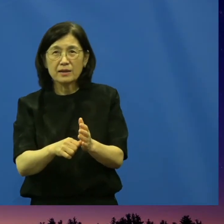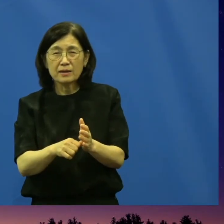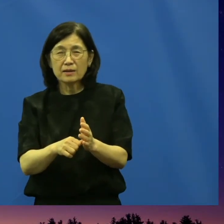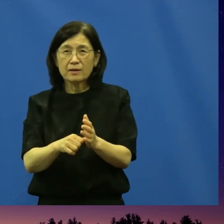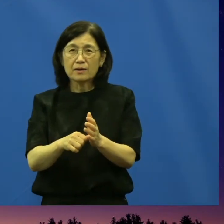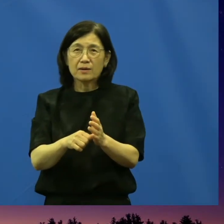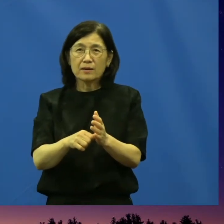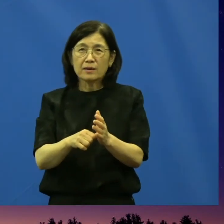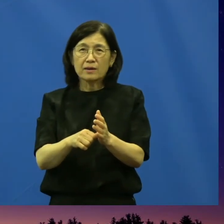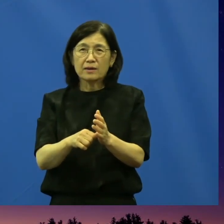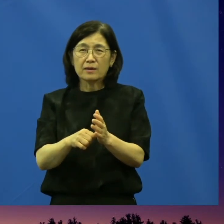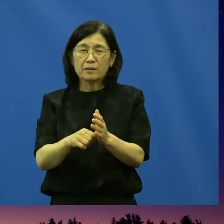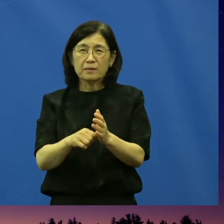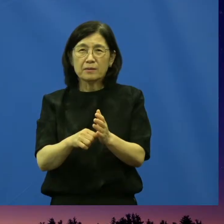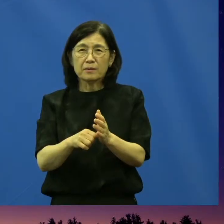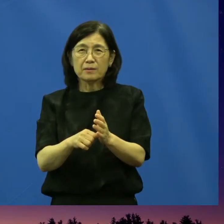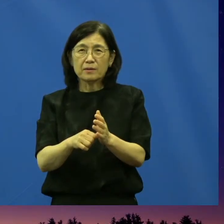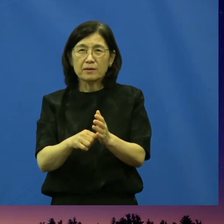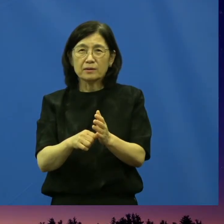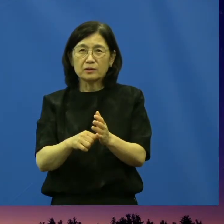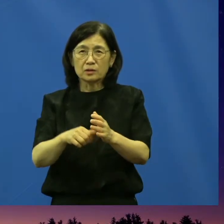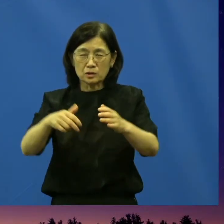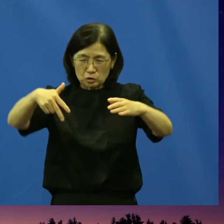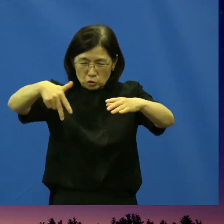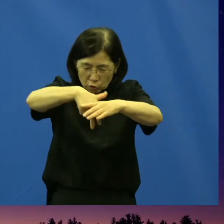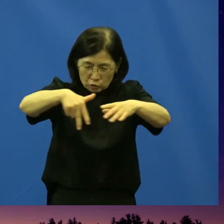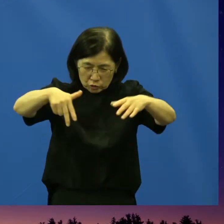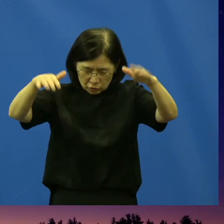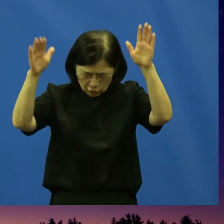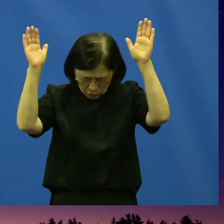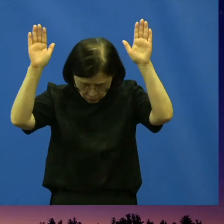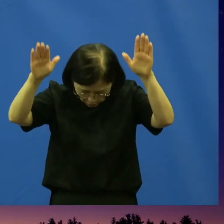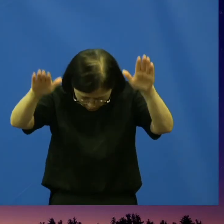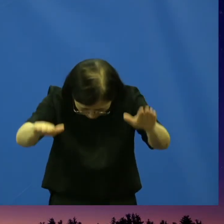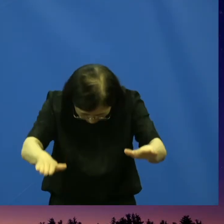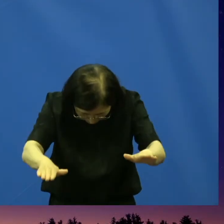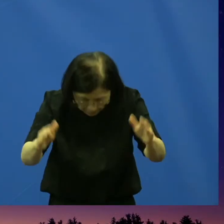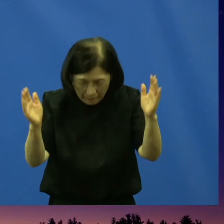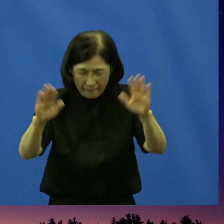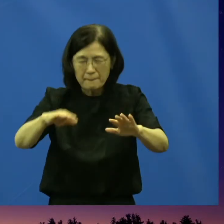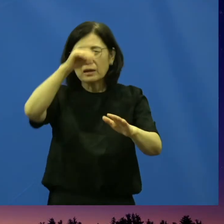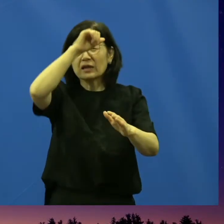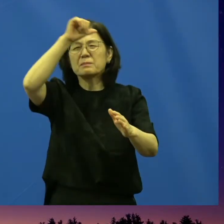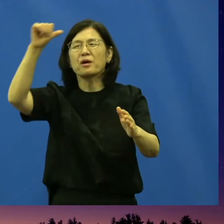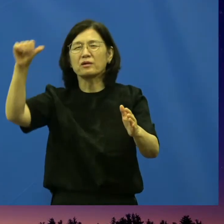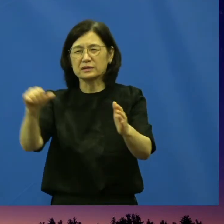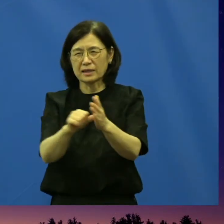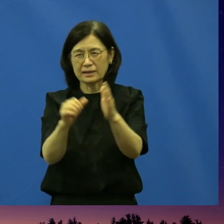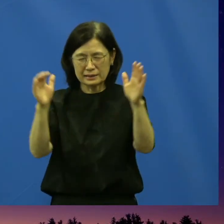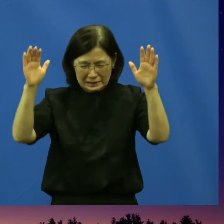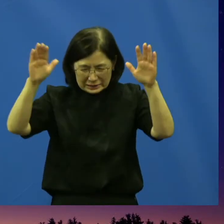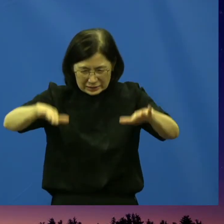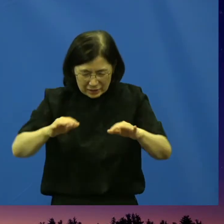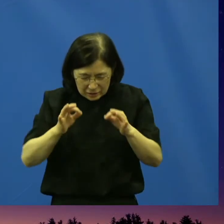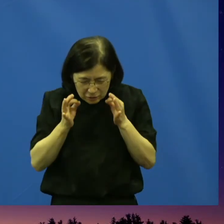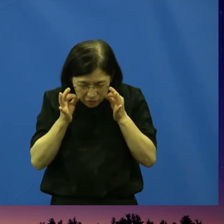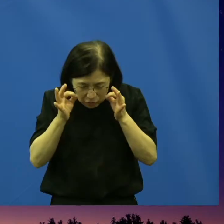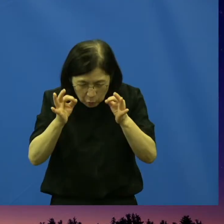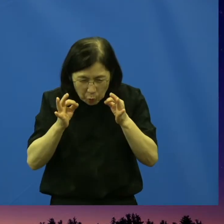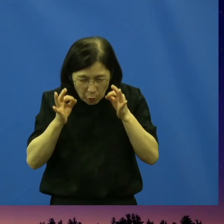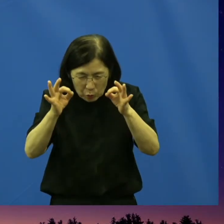막 그러대요. 계속 그렇게 하고 막 이게 계속 막 그러면 이게 뭐라